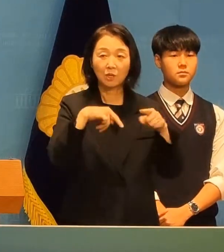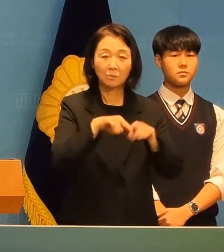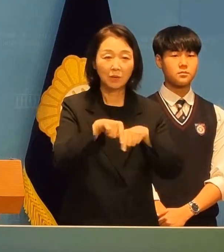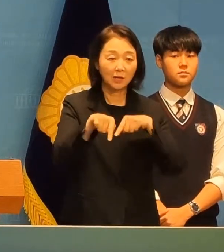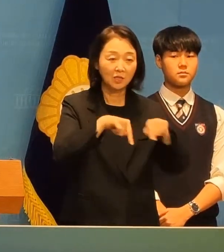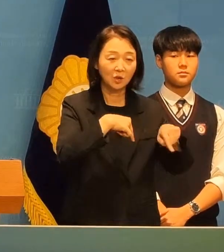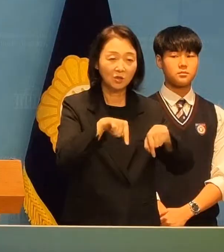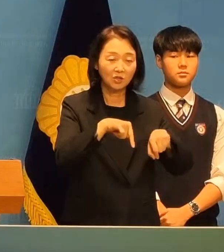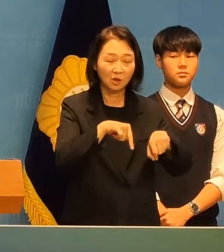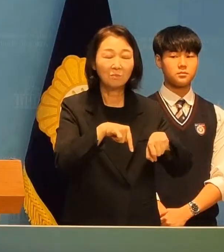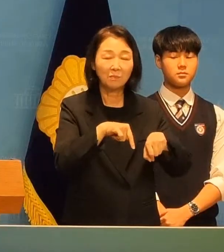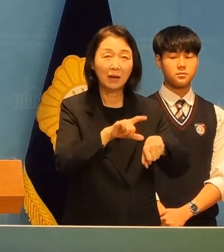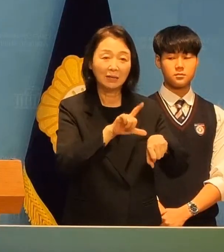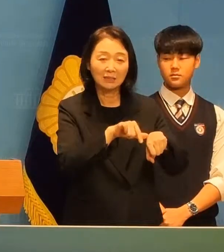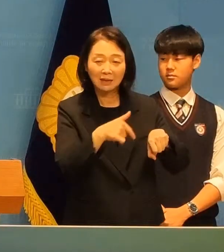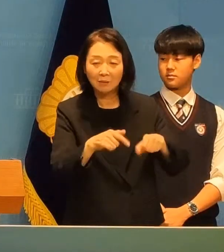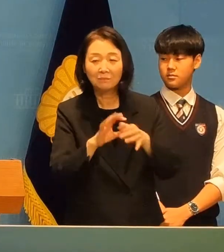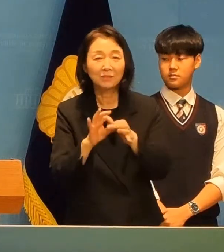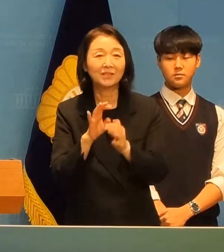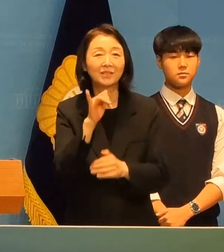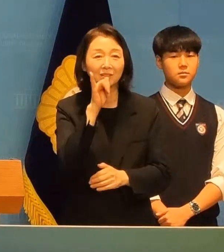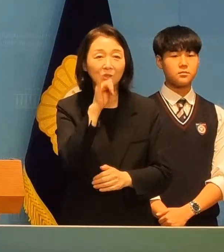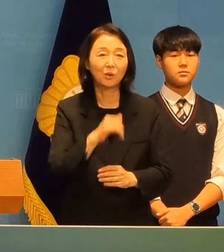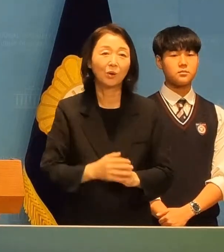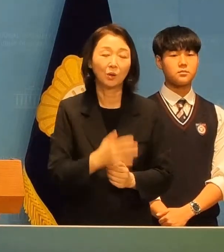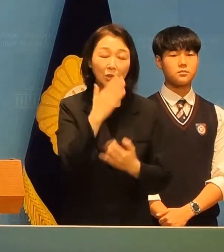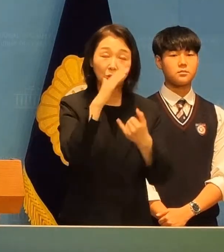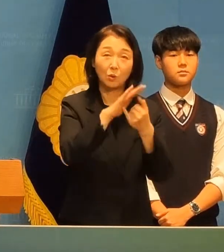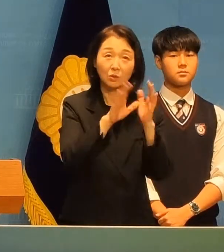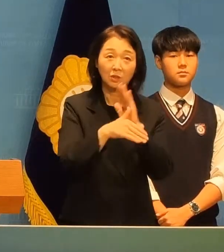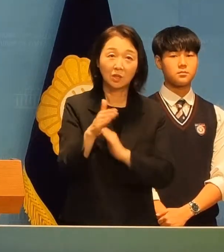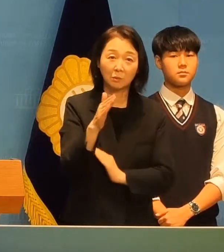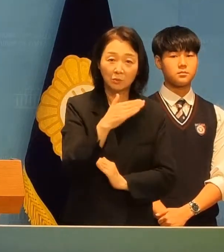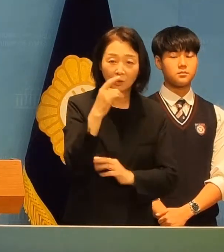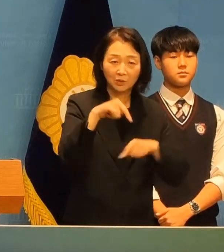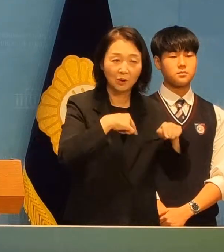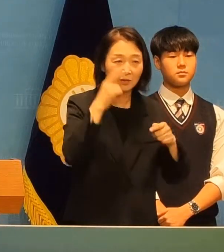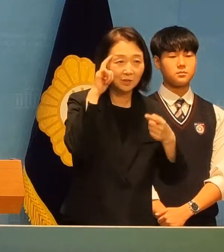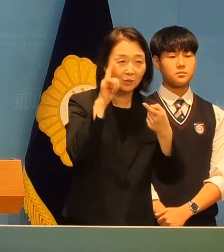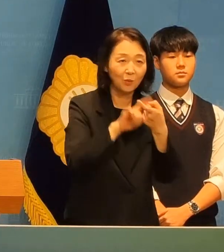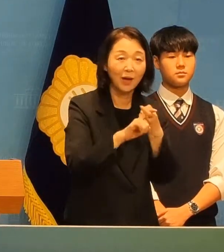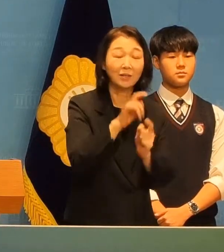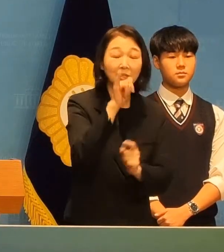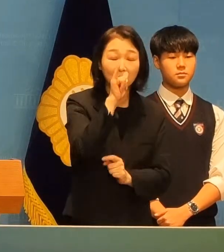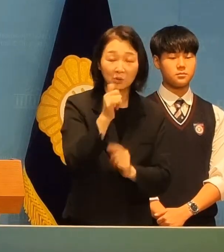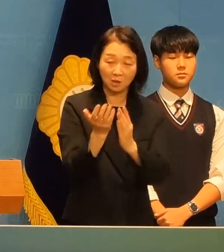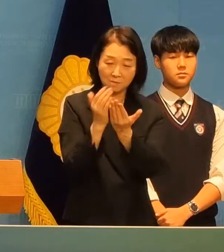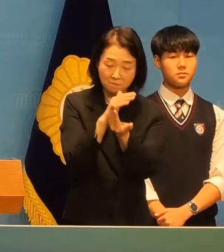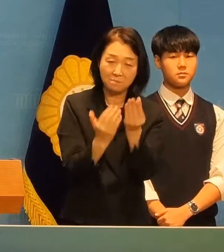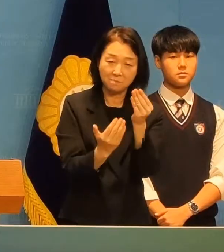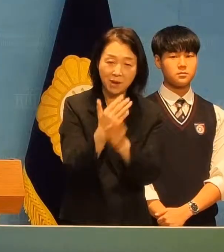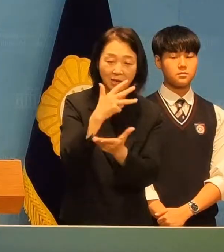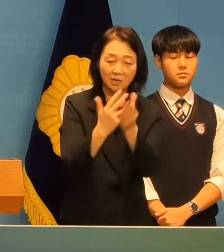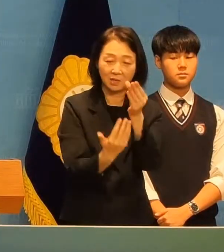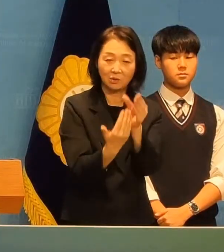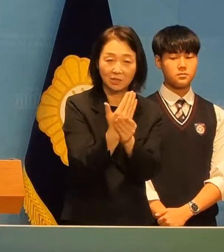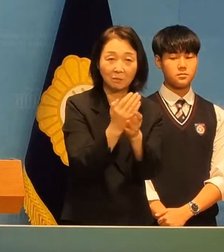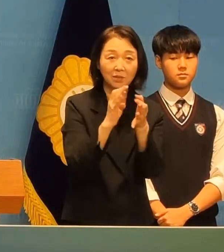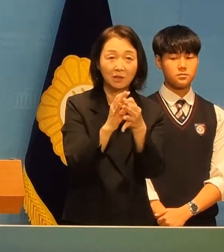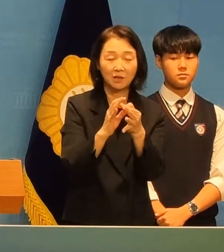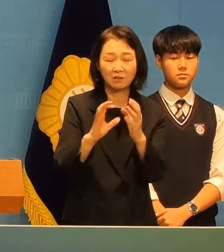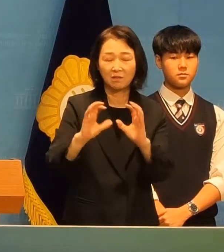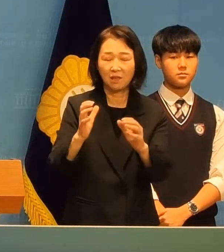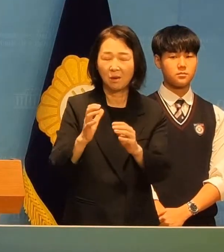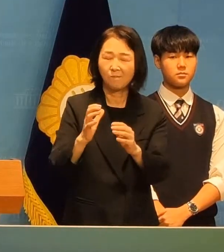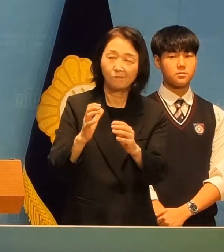타임라인이 매우 유사합니다. 청소년기부터 정치에 관심을 가졌고 세월호 참사, 이태원 참사와 같은 국가의 무능으로